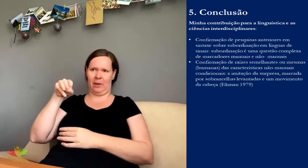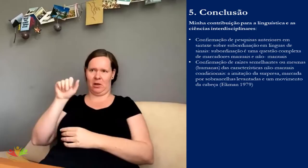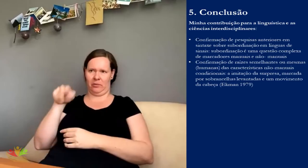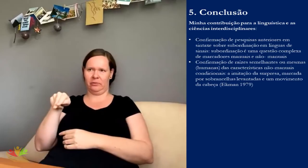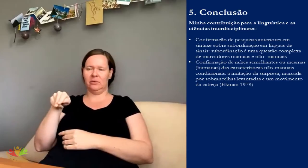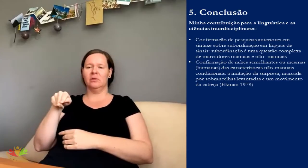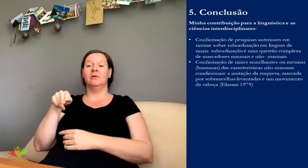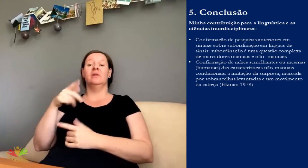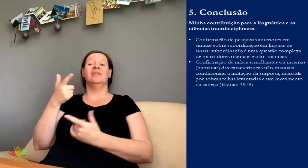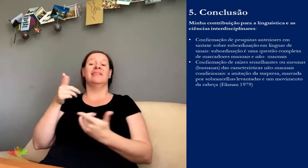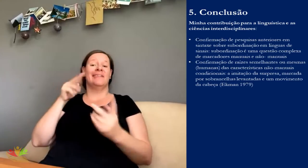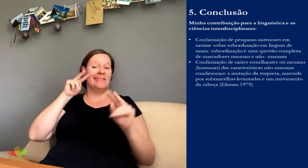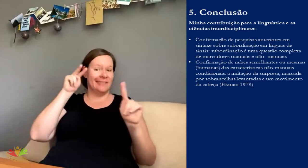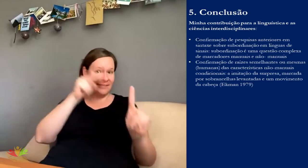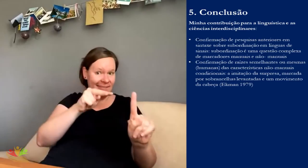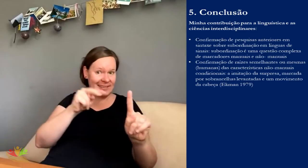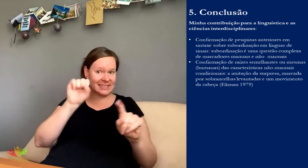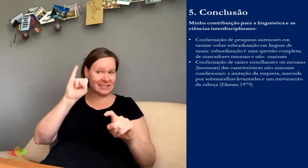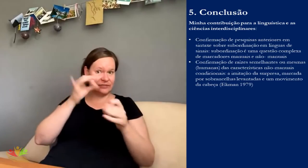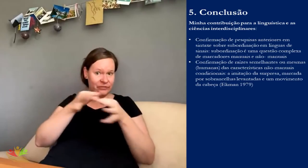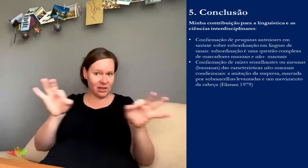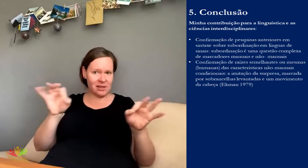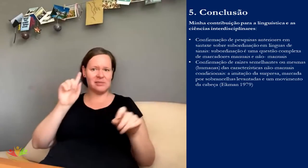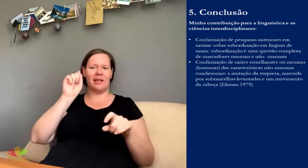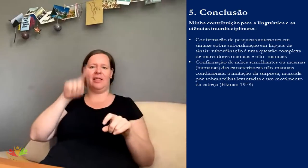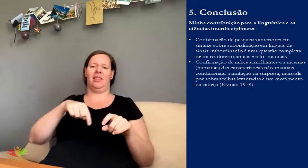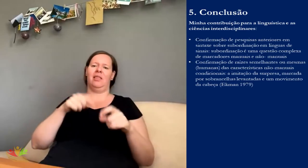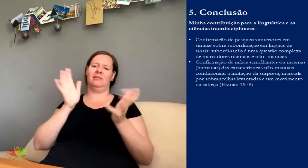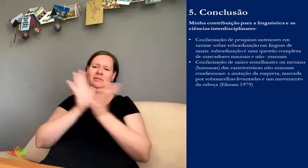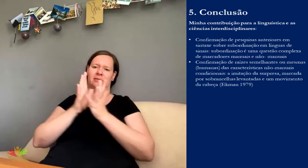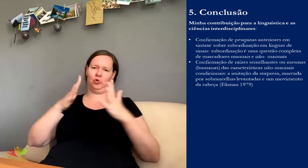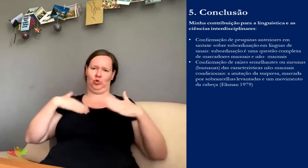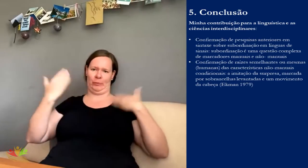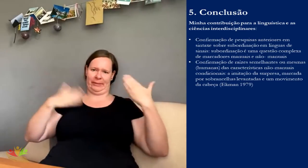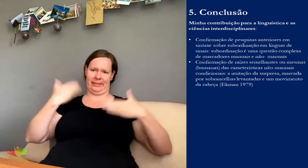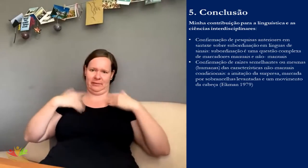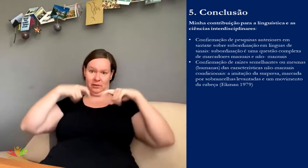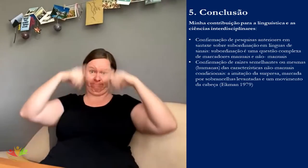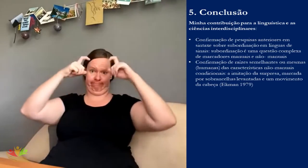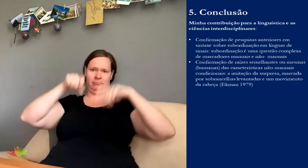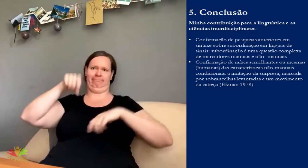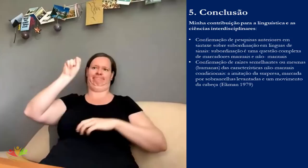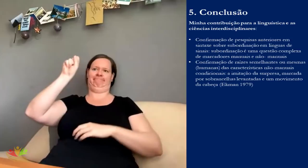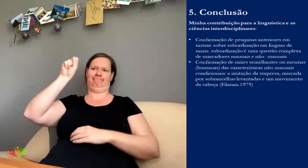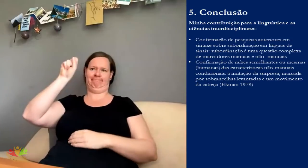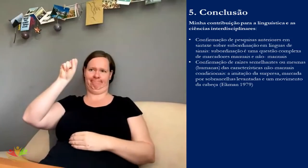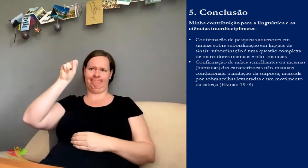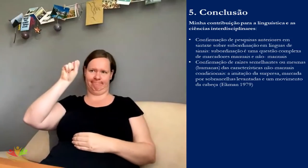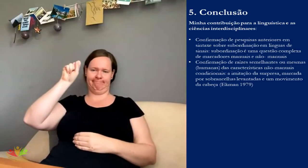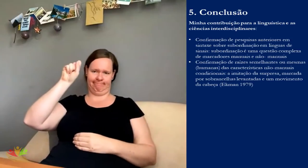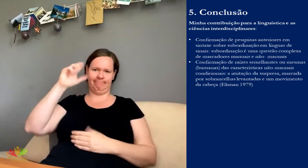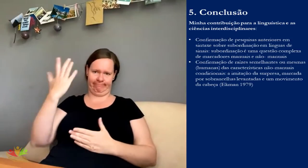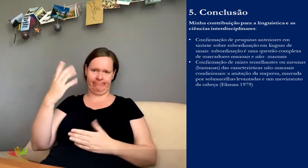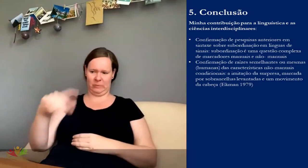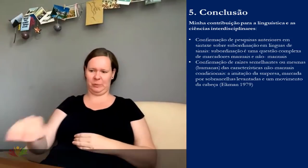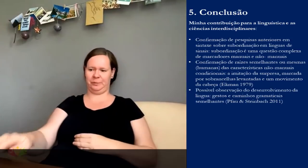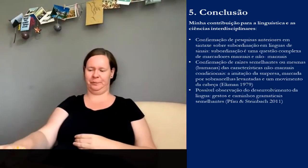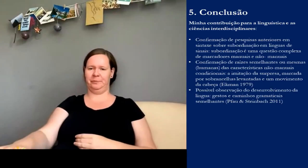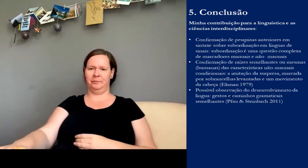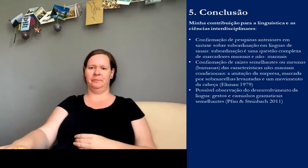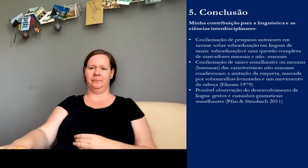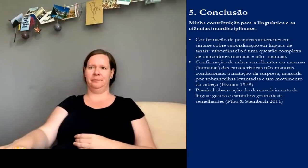né, nos seres humanos, e principalmente no que se refere às emoções, no sentido que eu mostrei da pesquisa do Ekman, que muitas coisas